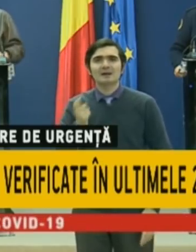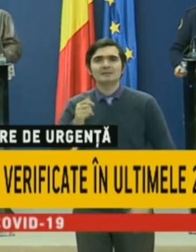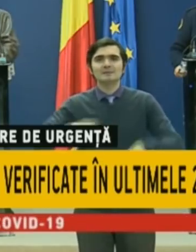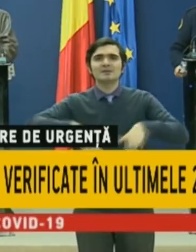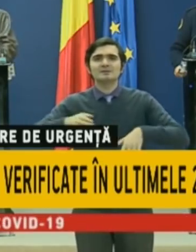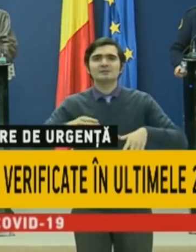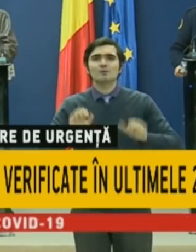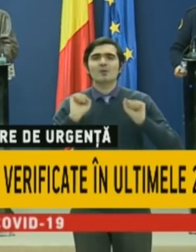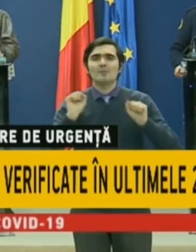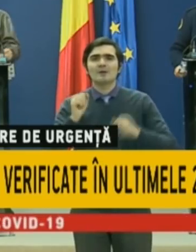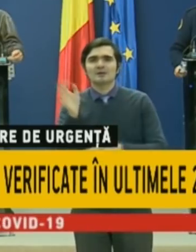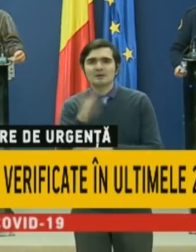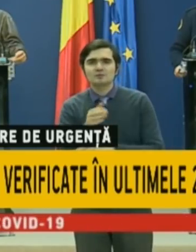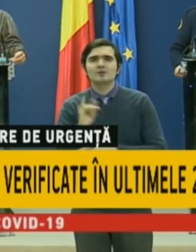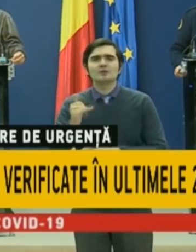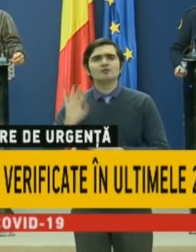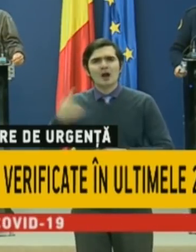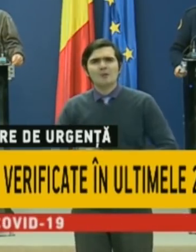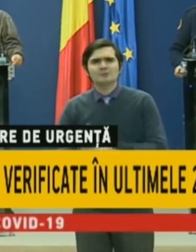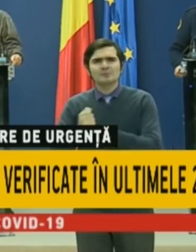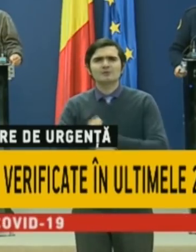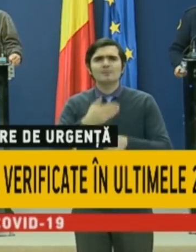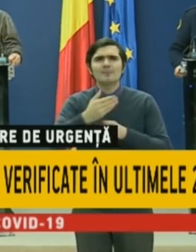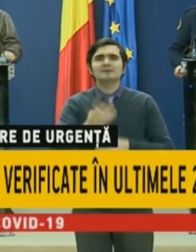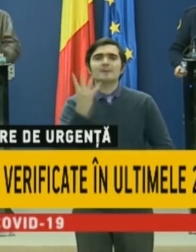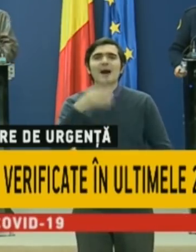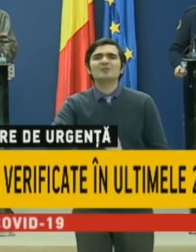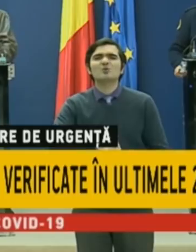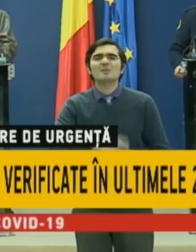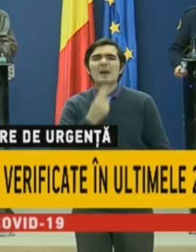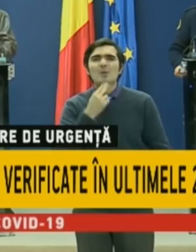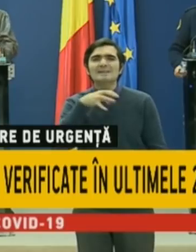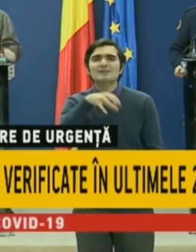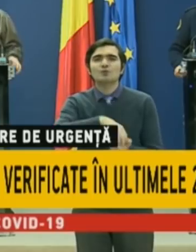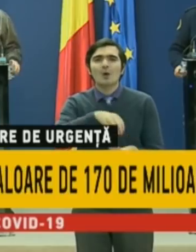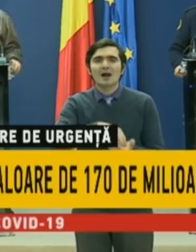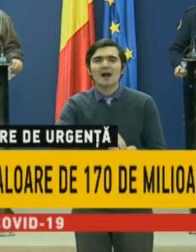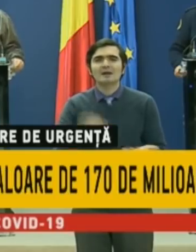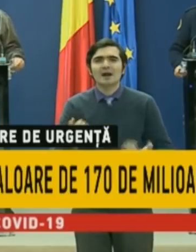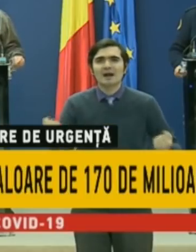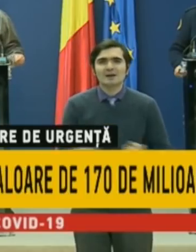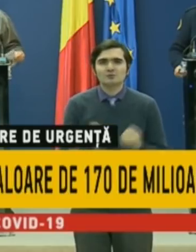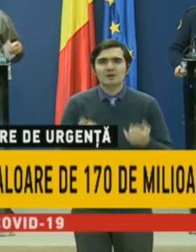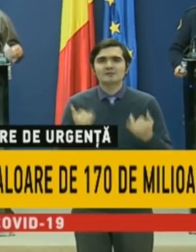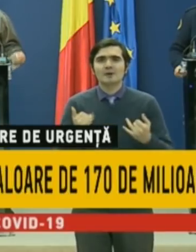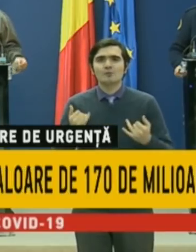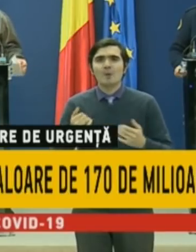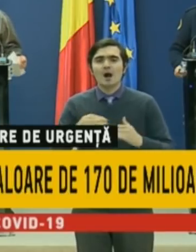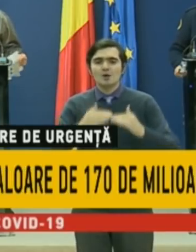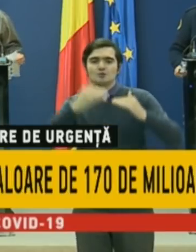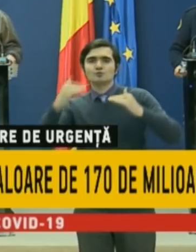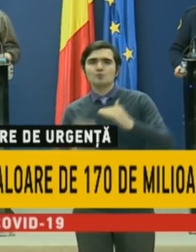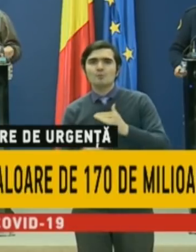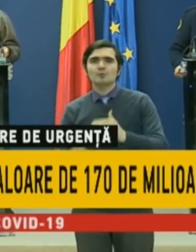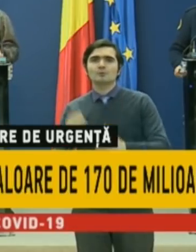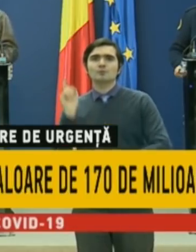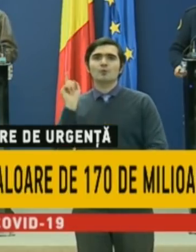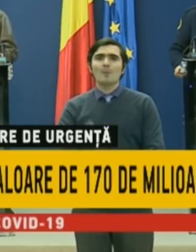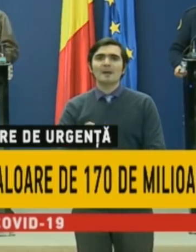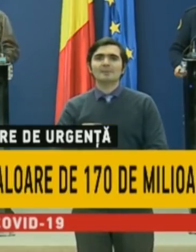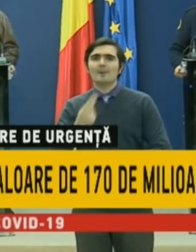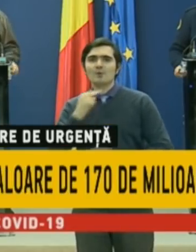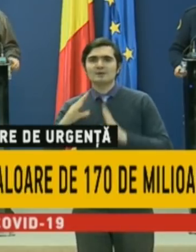Ministerului Apărării Naționale, dar și de peste 4.000 de polițiști locali care acționează sub comanda operațională a Poliției